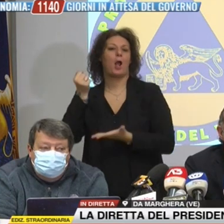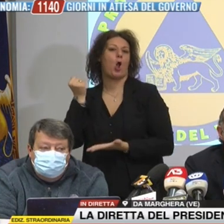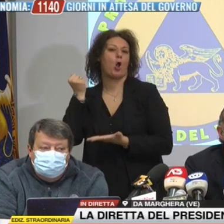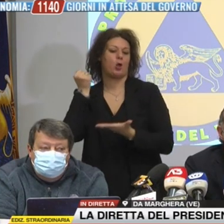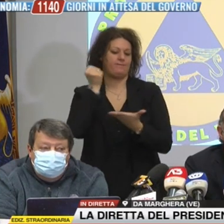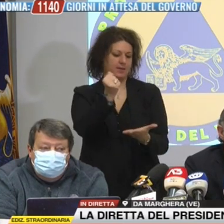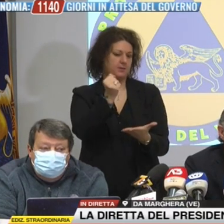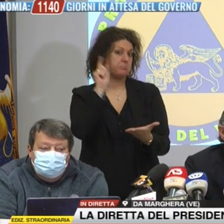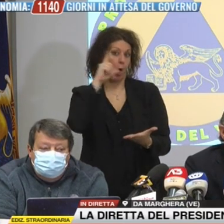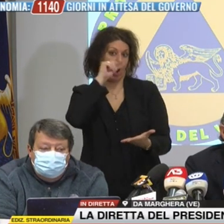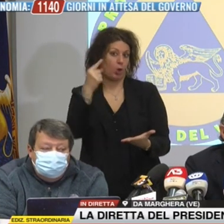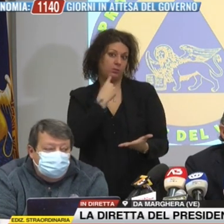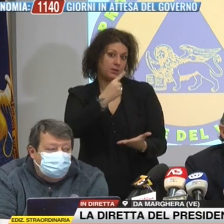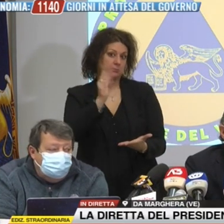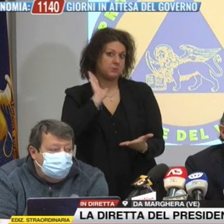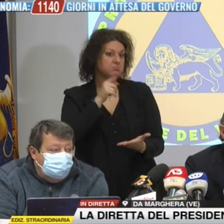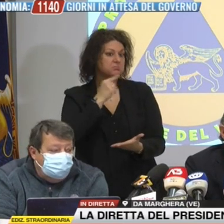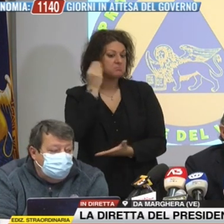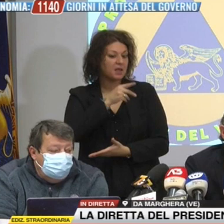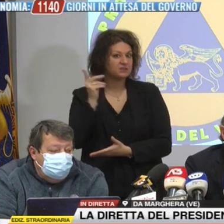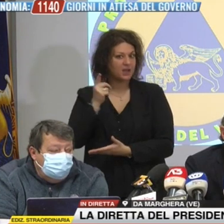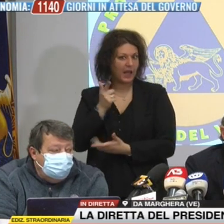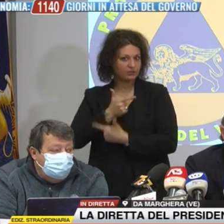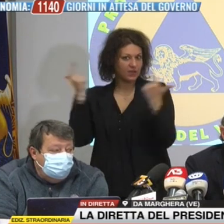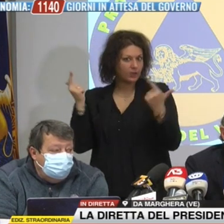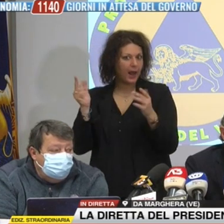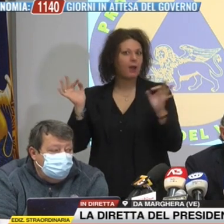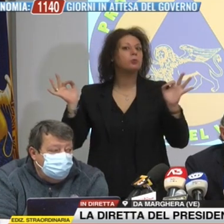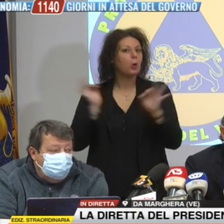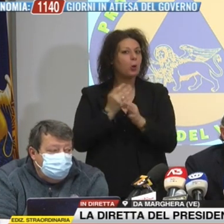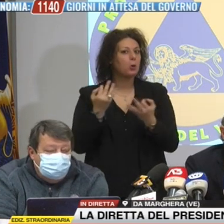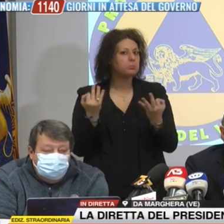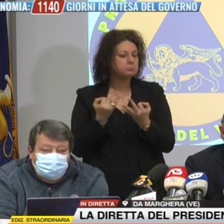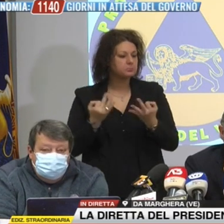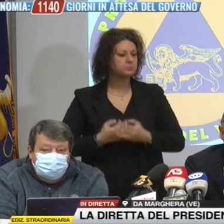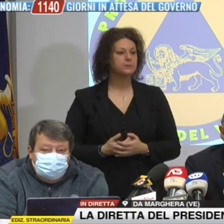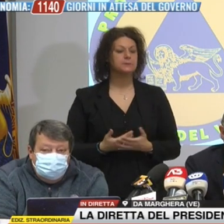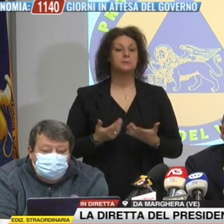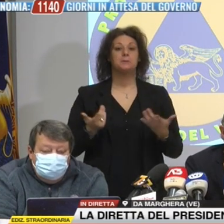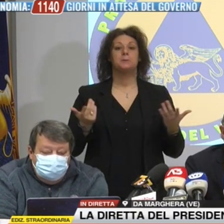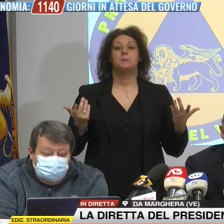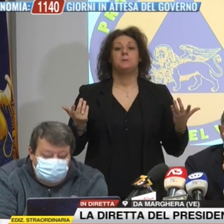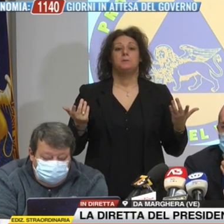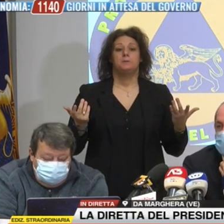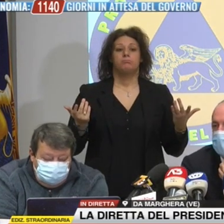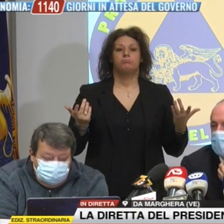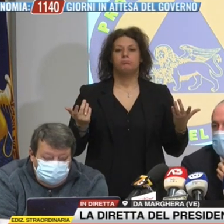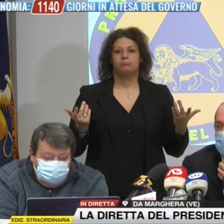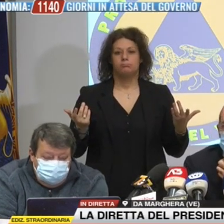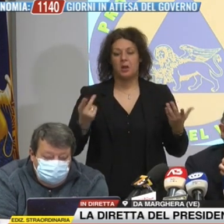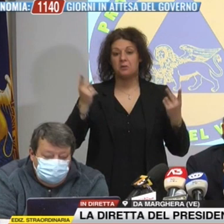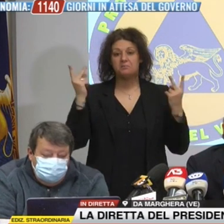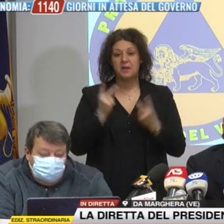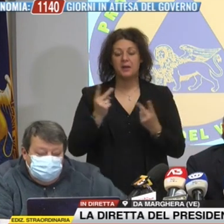eccessiva della Ma guarda, del guarda io penso che almeno il Veneto non è così, ma anche gli altri colleghi. Noi non